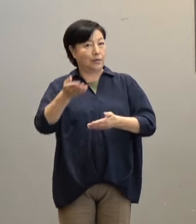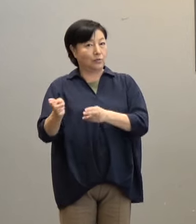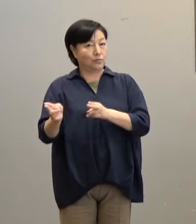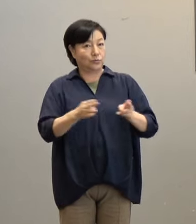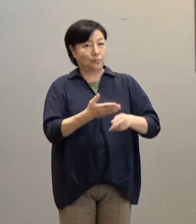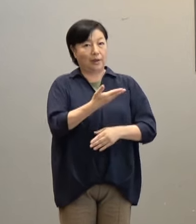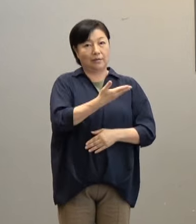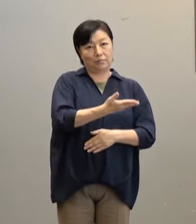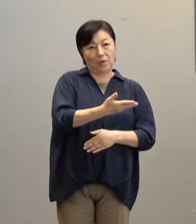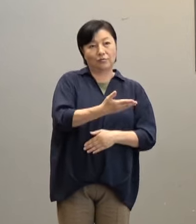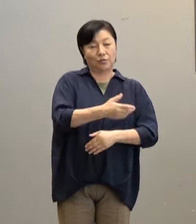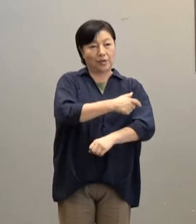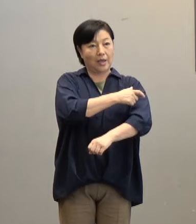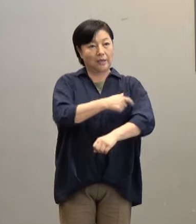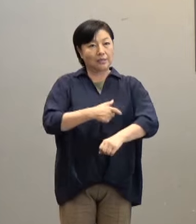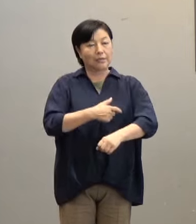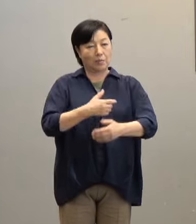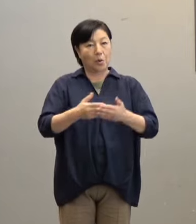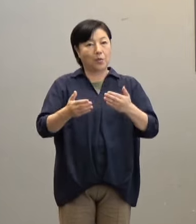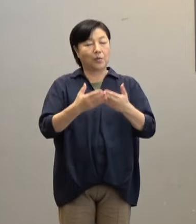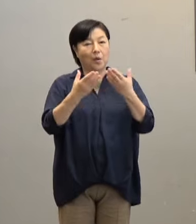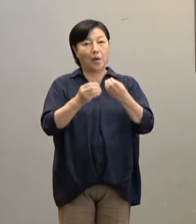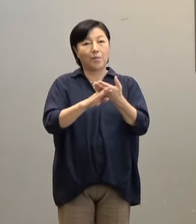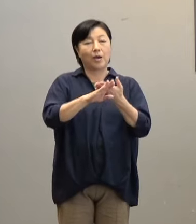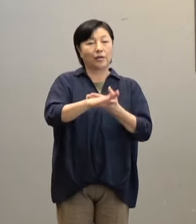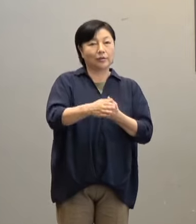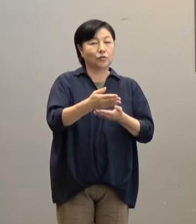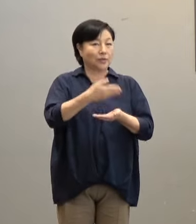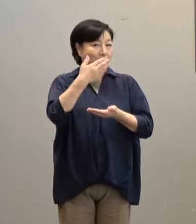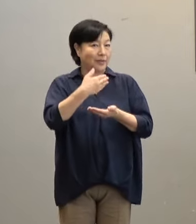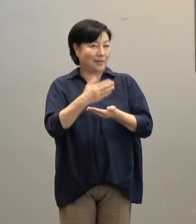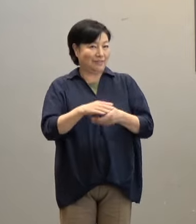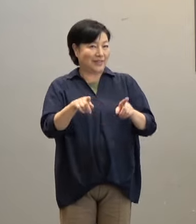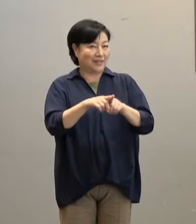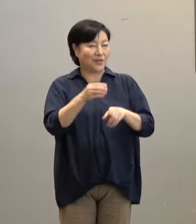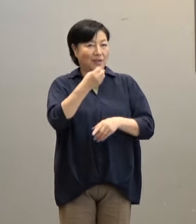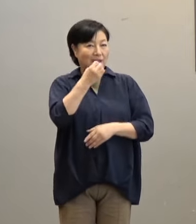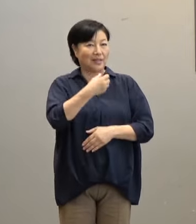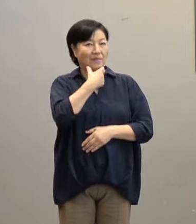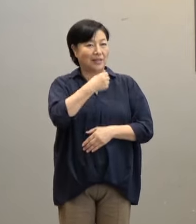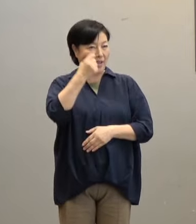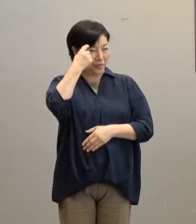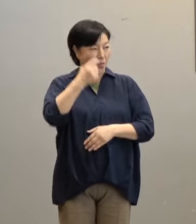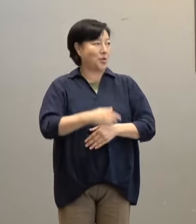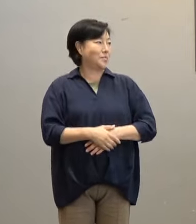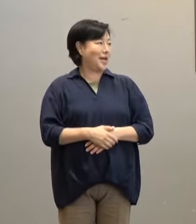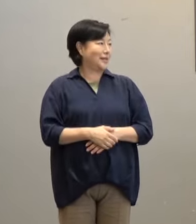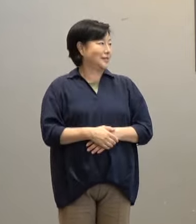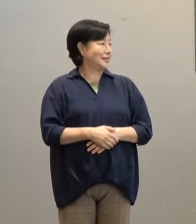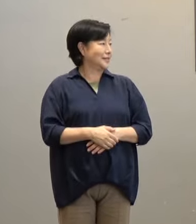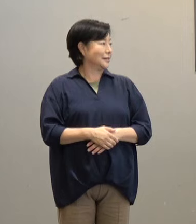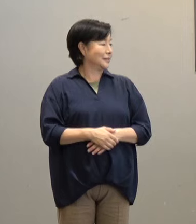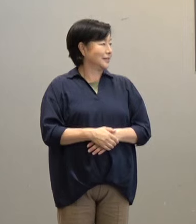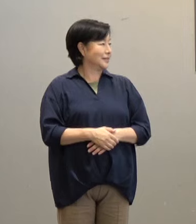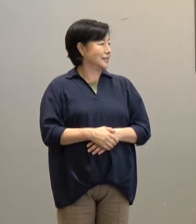様も会見後にぜひお召し上がりください。私もいただきたいと思います。